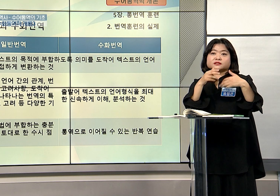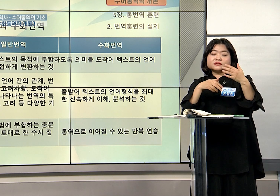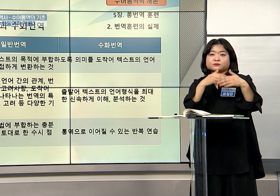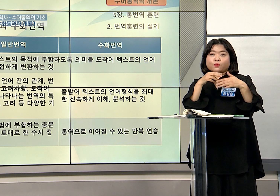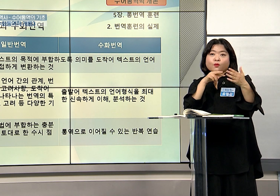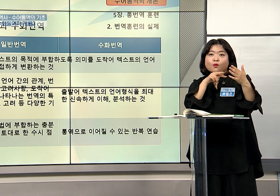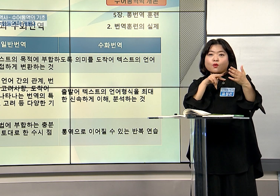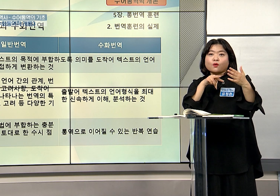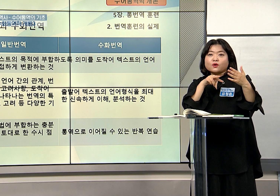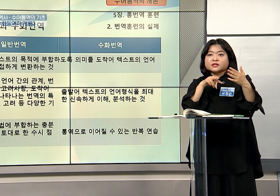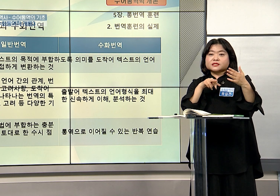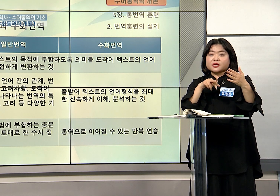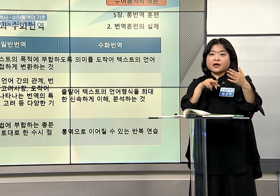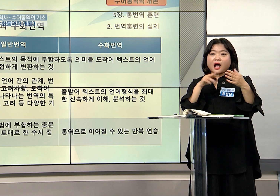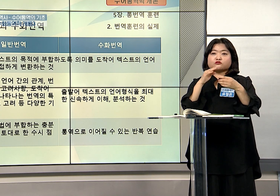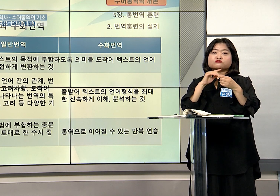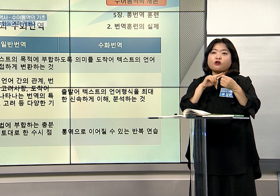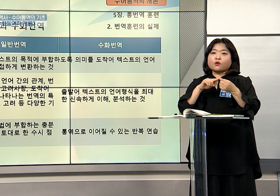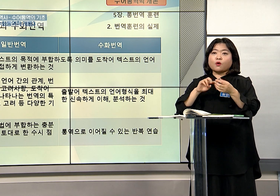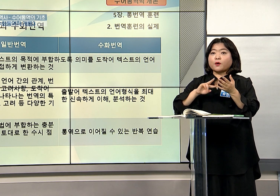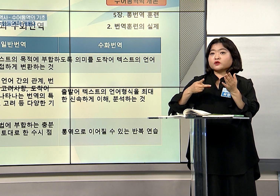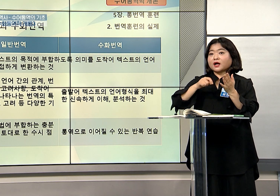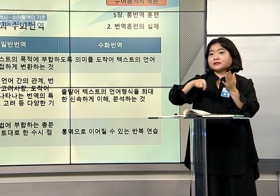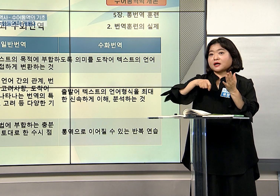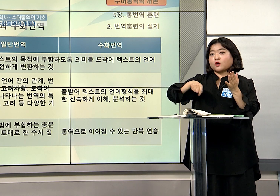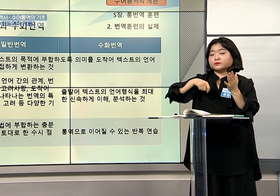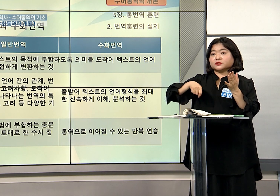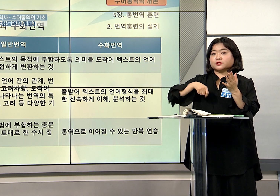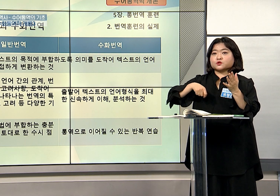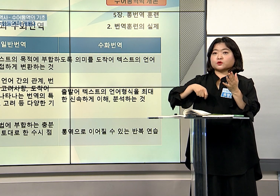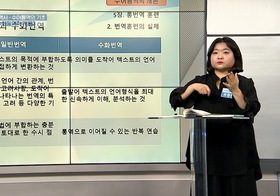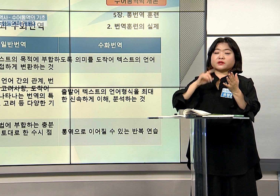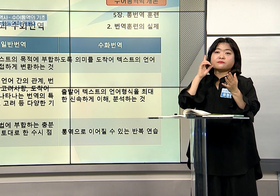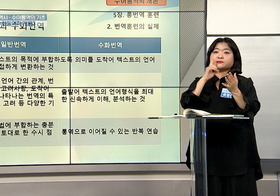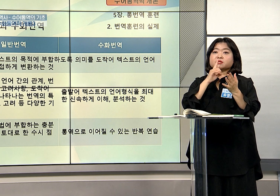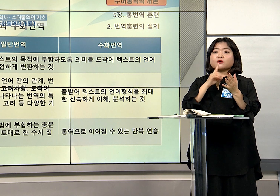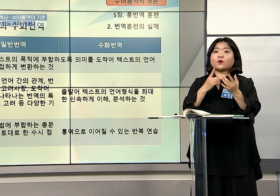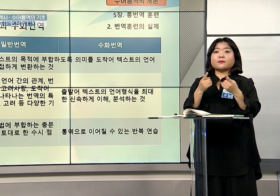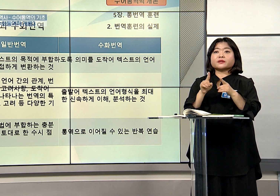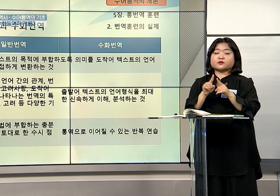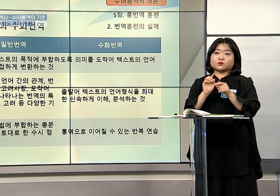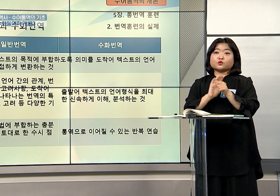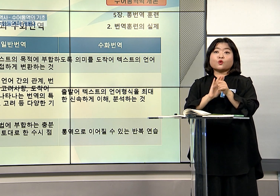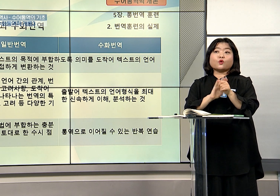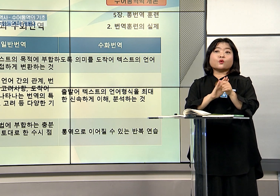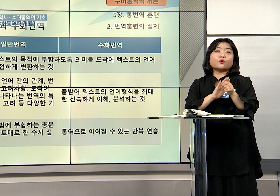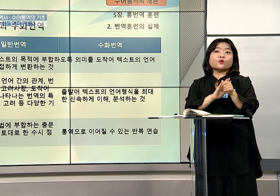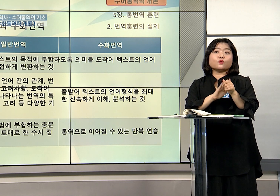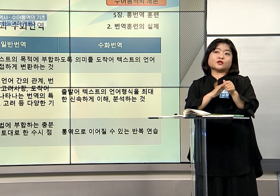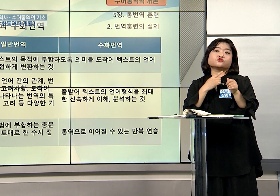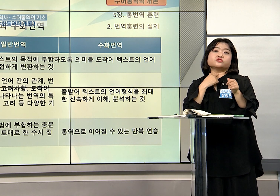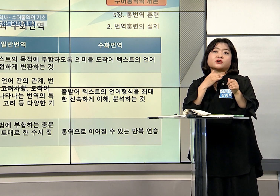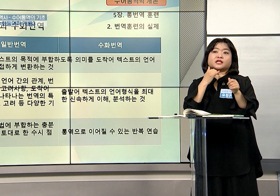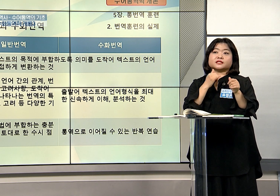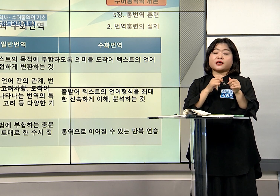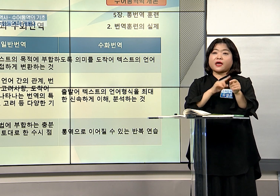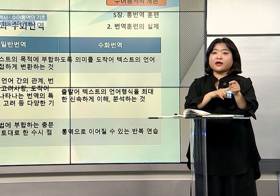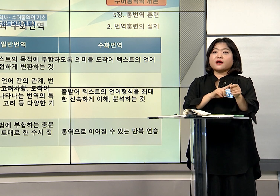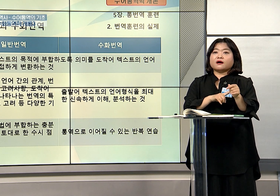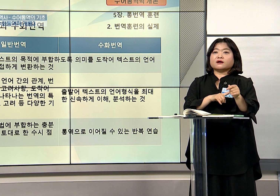수어를 보고 이제 한국어로 번역하는 작업을 조금 데프 미디어와 함께 좀 도와준 적이 있는데